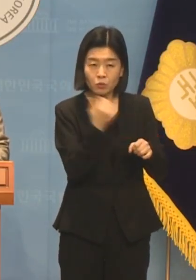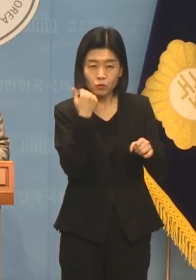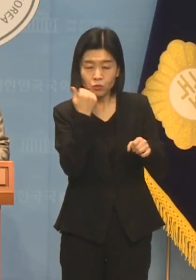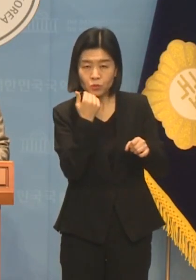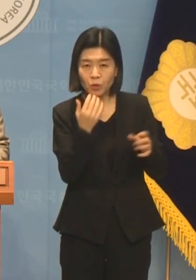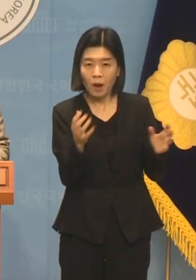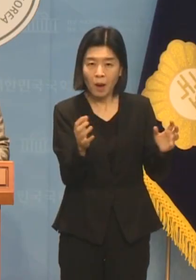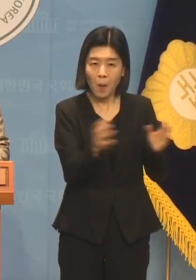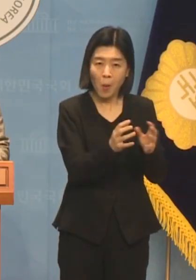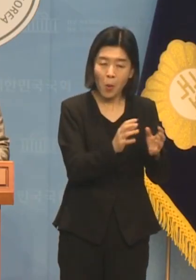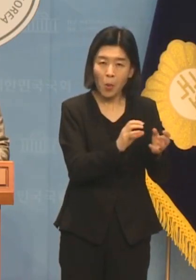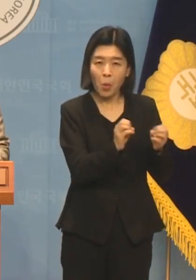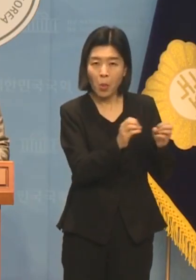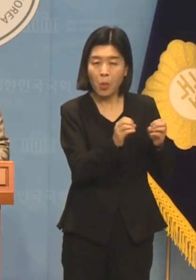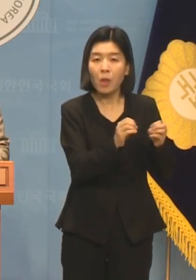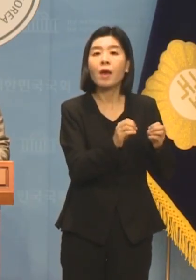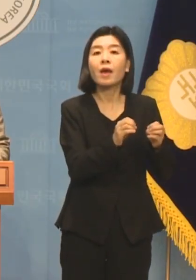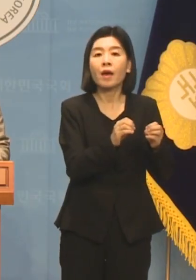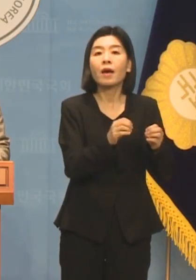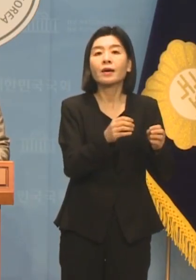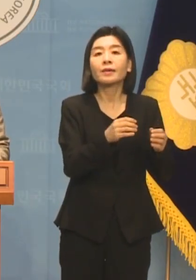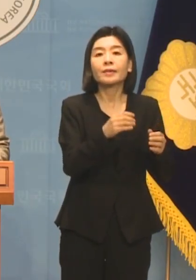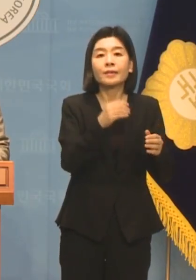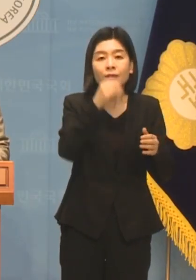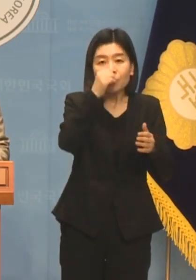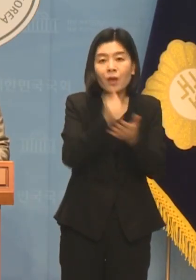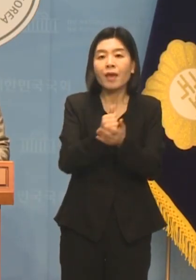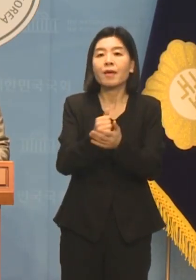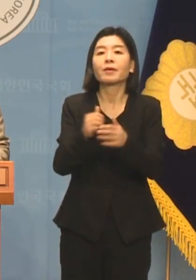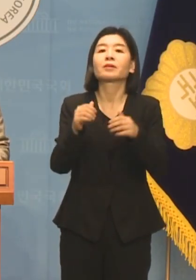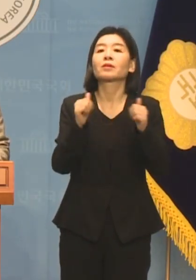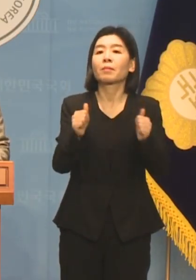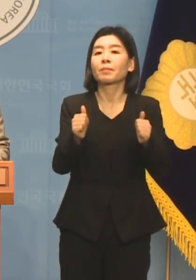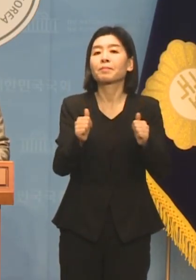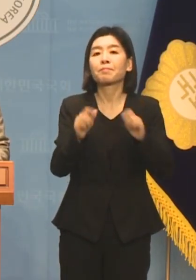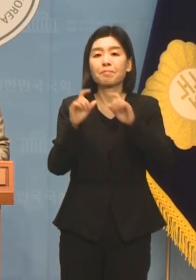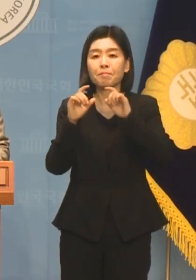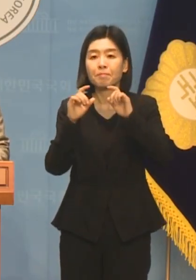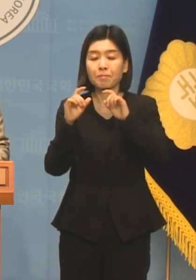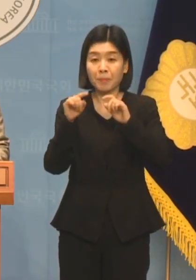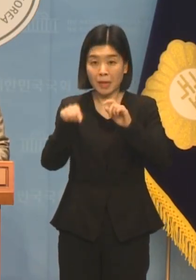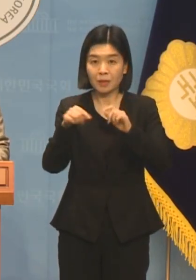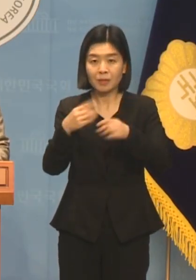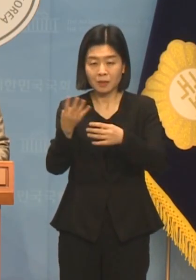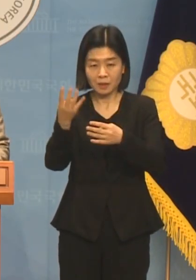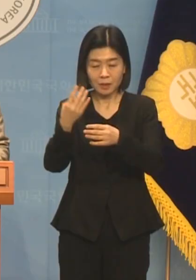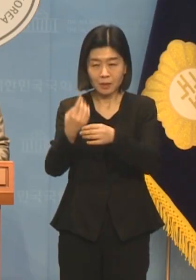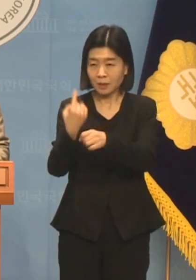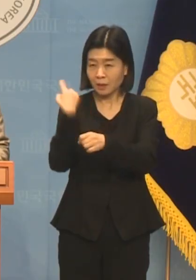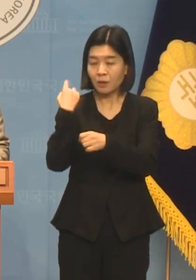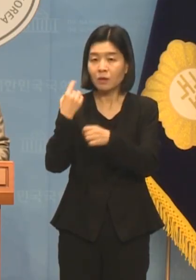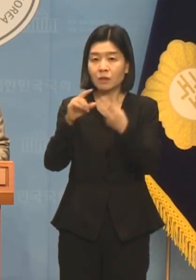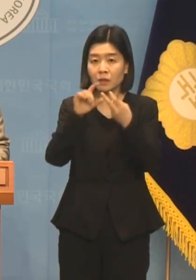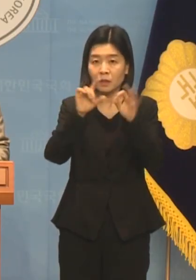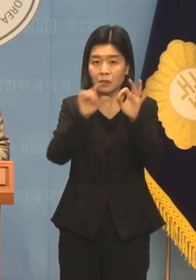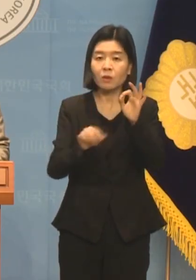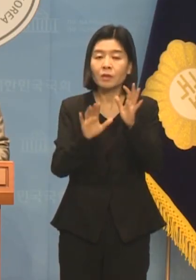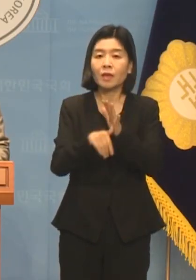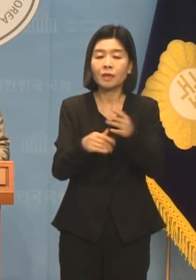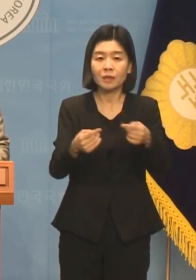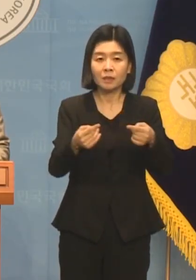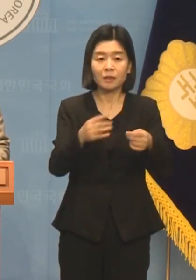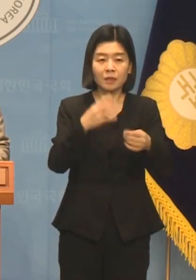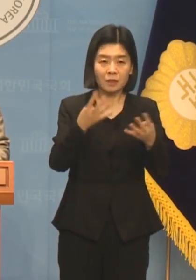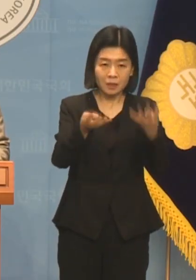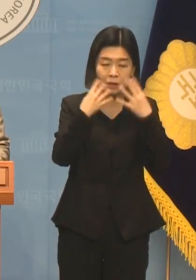해합하고 통신한 혐의로 재판에 넘겨져 지난해 10월 1심에서 징역 1년 6개월, 집행유예 3년